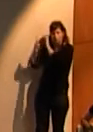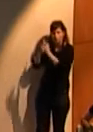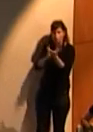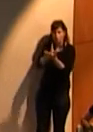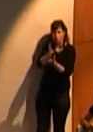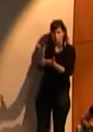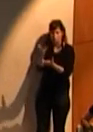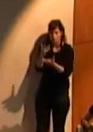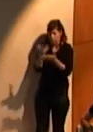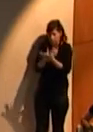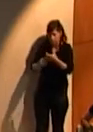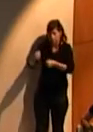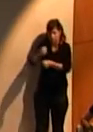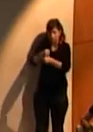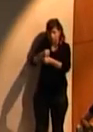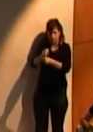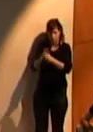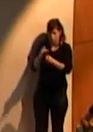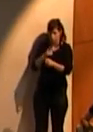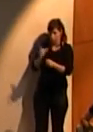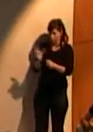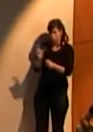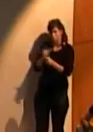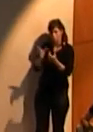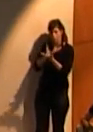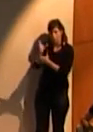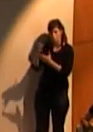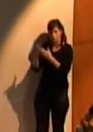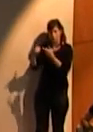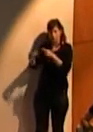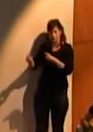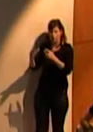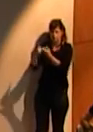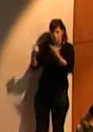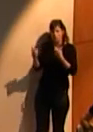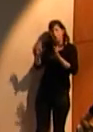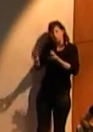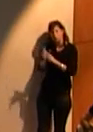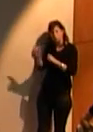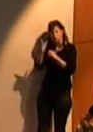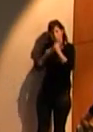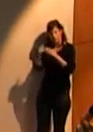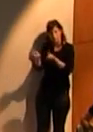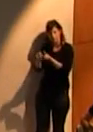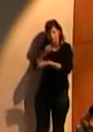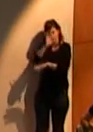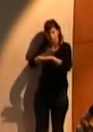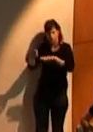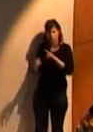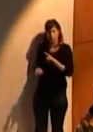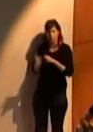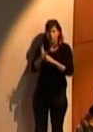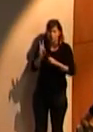parcours et qui a convergé vers une vision commune. Donc on est toutes les deux architectes. Et pour ma